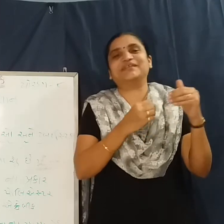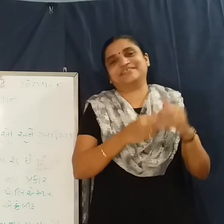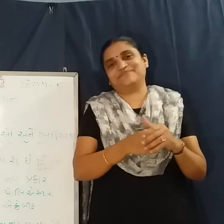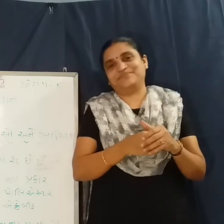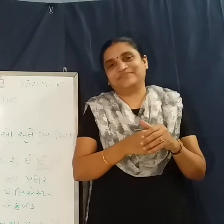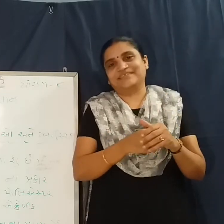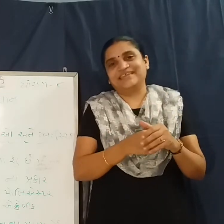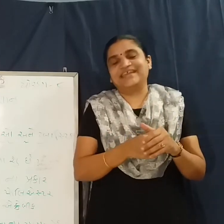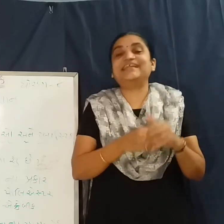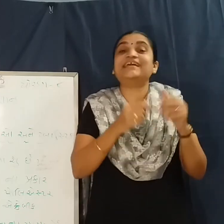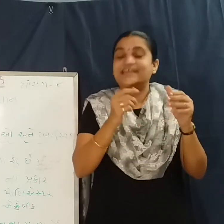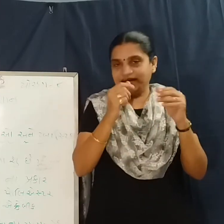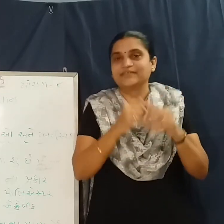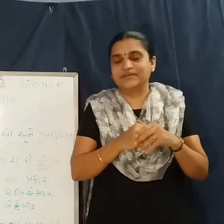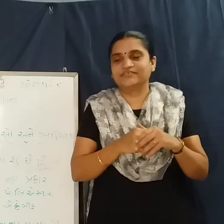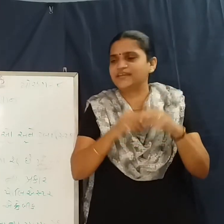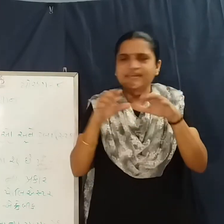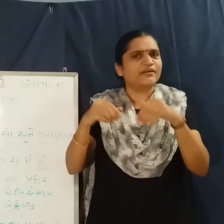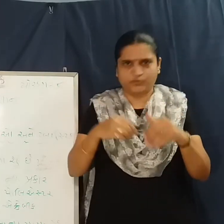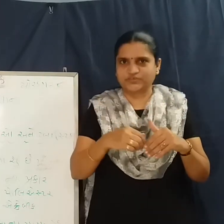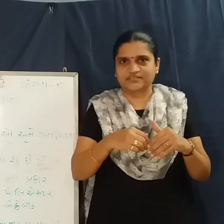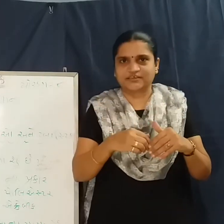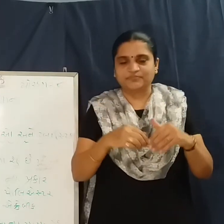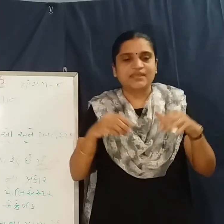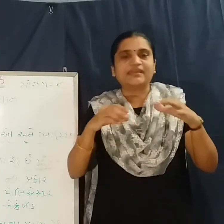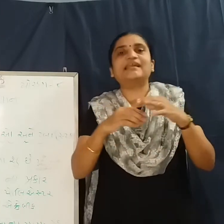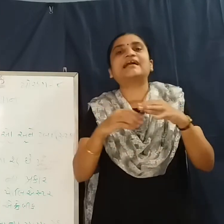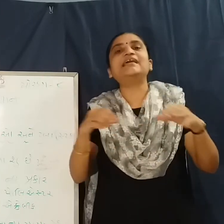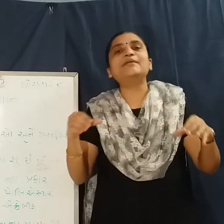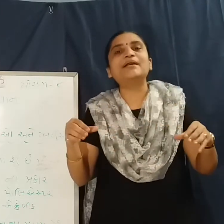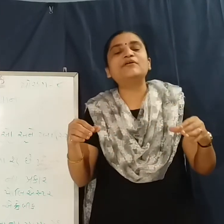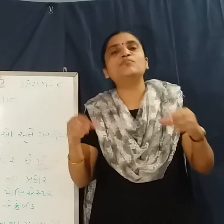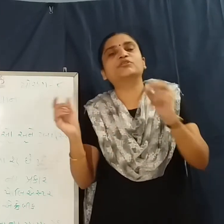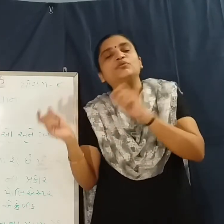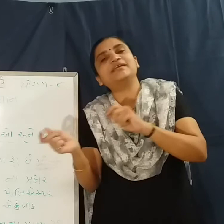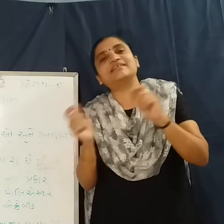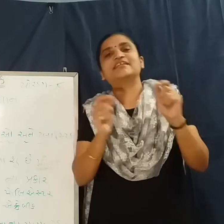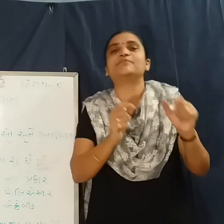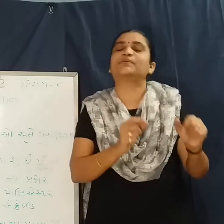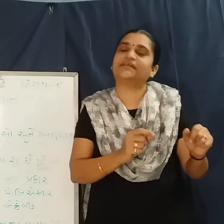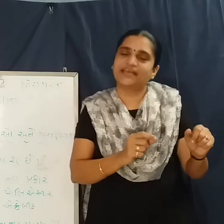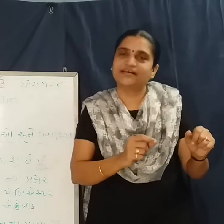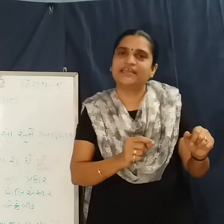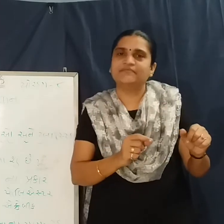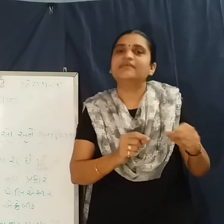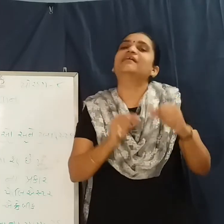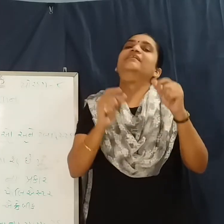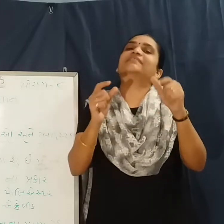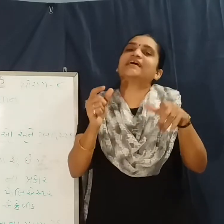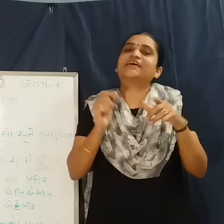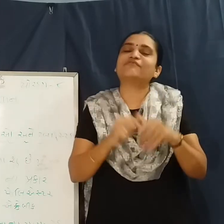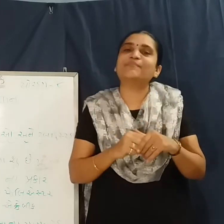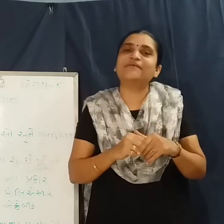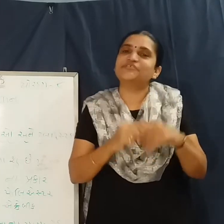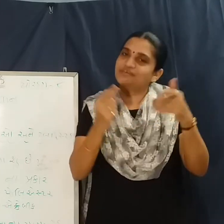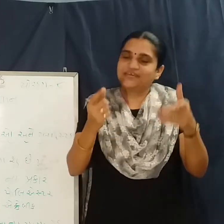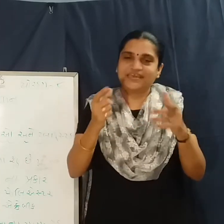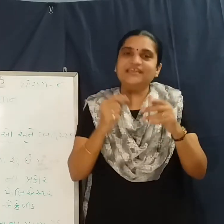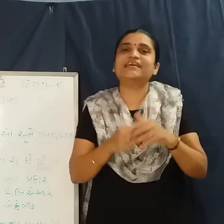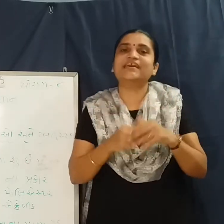રેશમ, એટલે કઈ રીતે બને છે એની એક પ્રોસેસ છે કે લાકડાના માવા ઉપર થોડીક રાસાયણિક પ્રક્રિયા કરી અને તૈયાર કરવામાં આવે છે એને એ